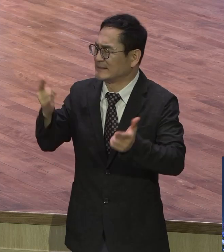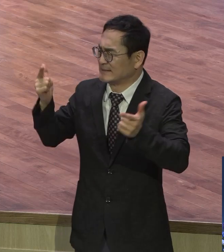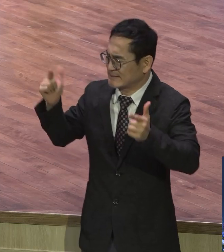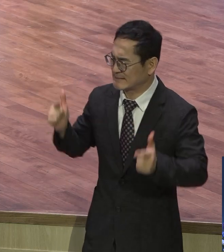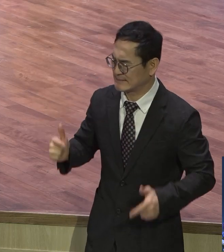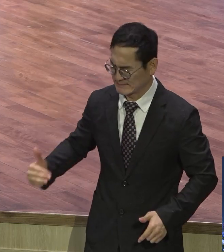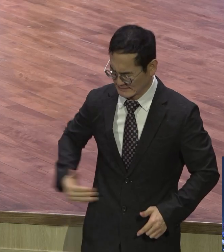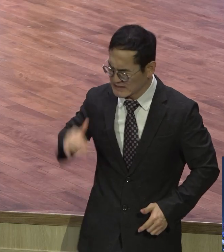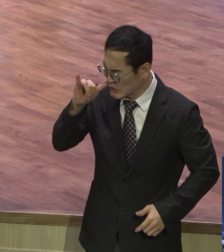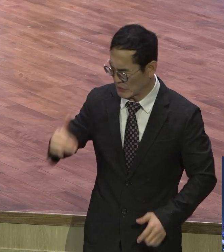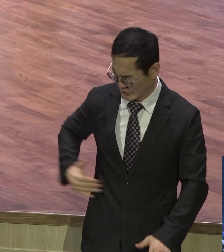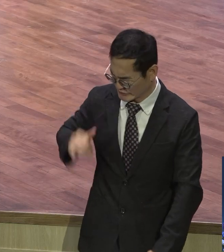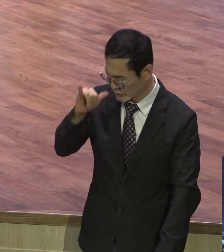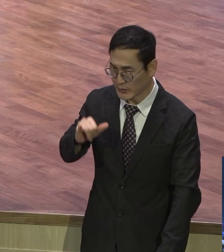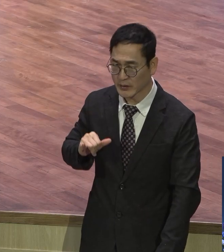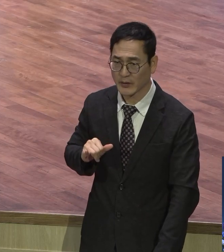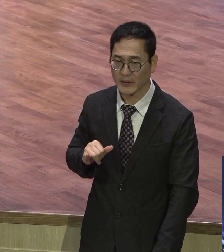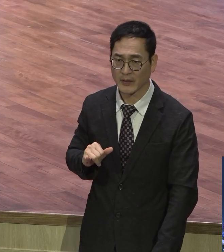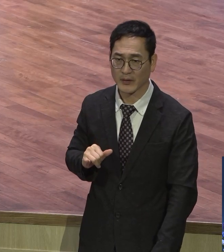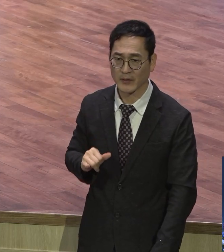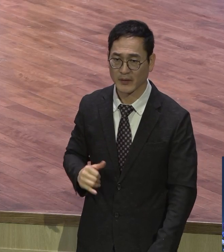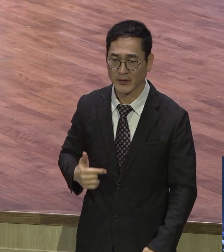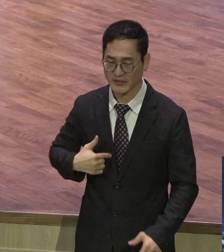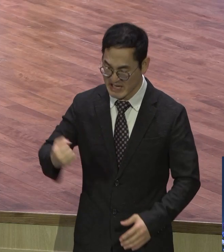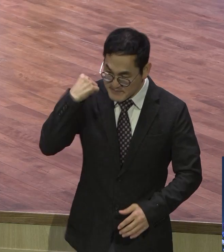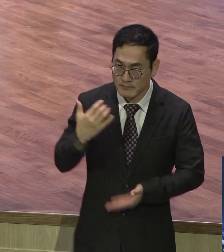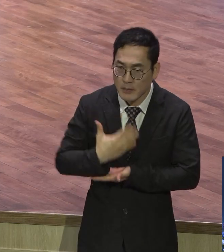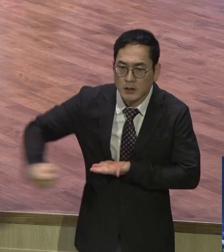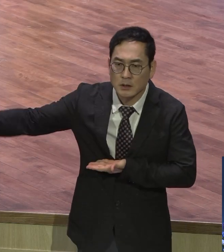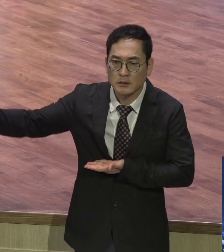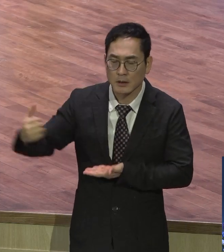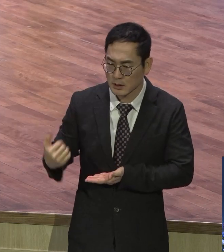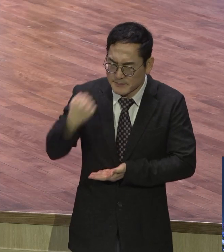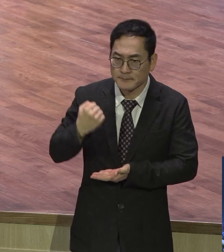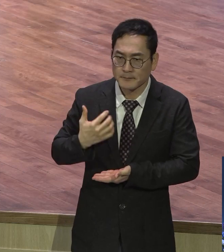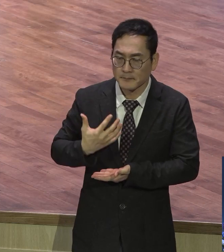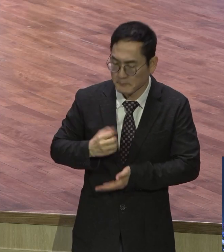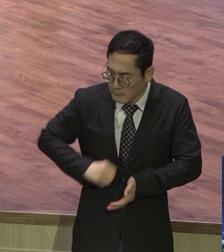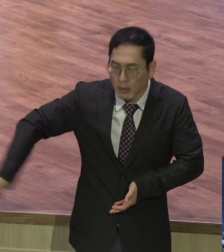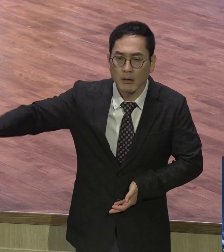예수님은 밀려가면서 내 몸에 부딪었다가 아니에요.